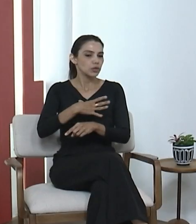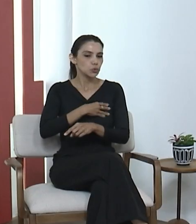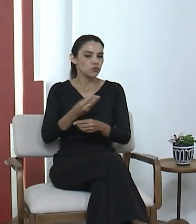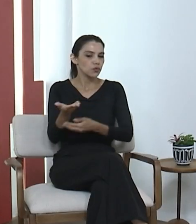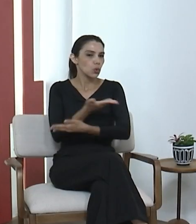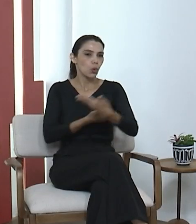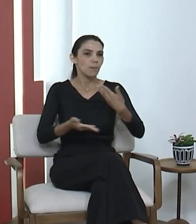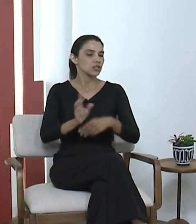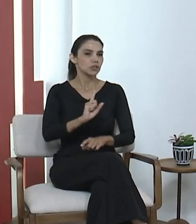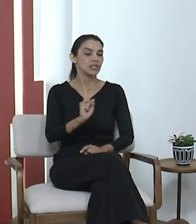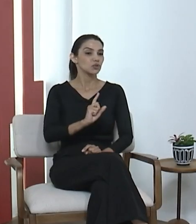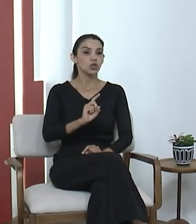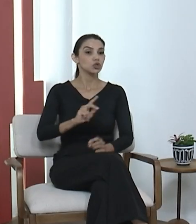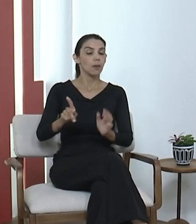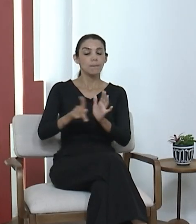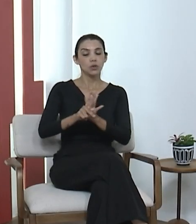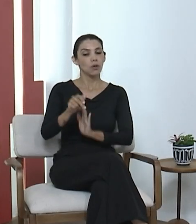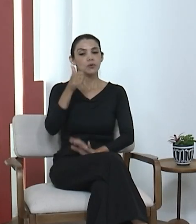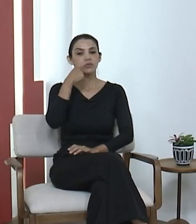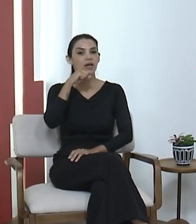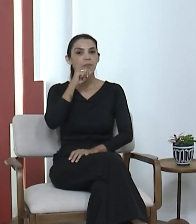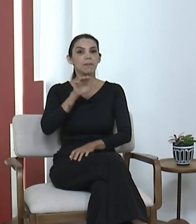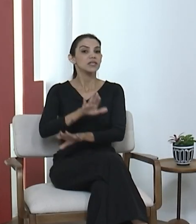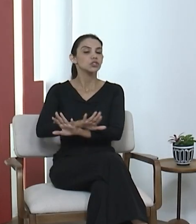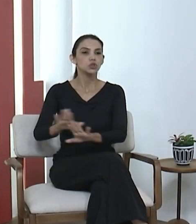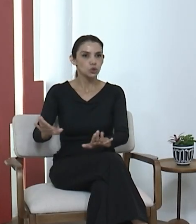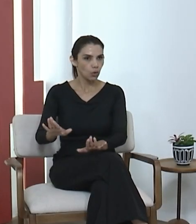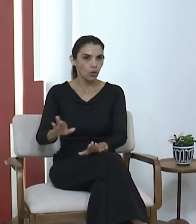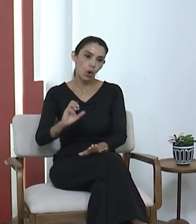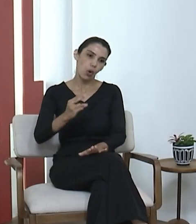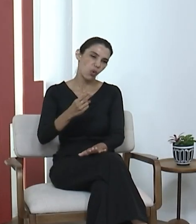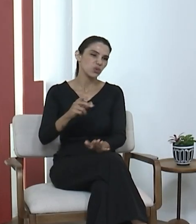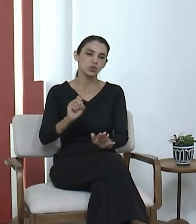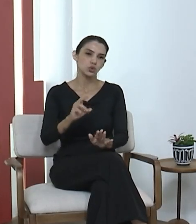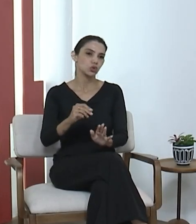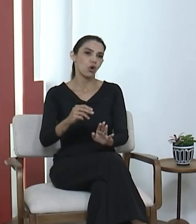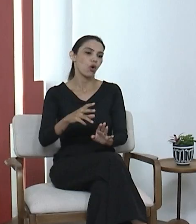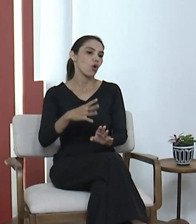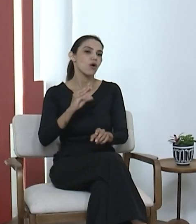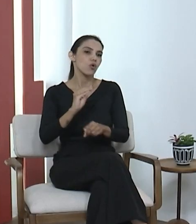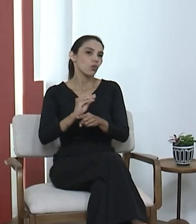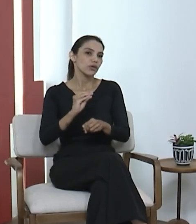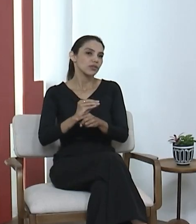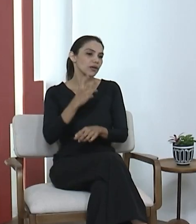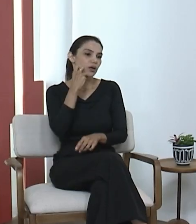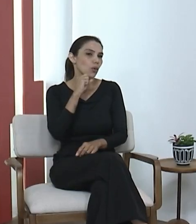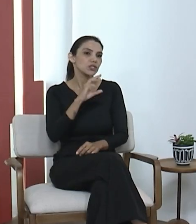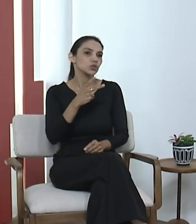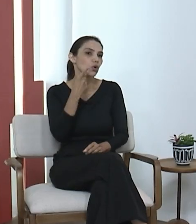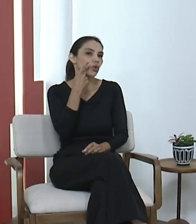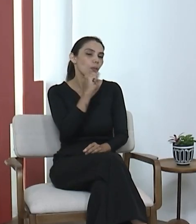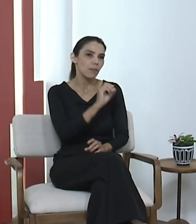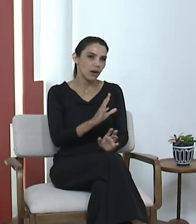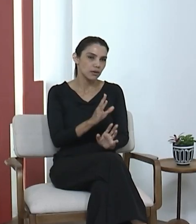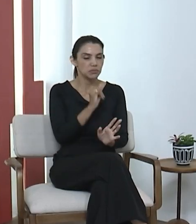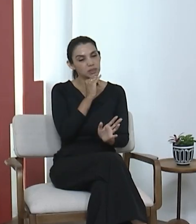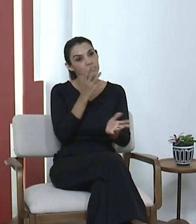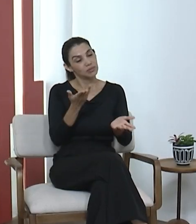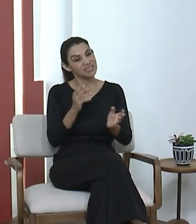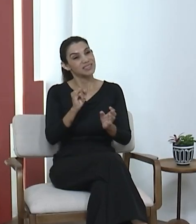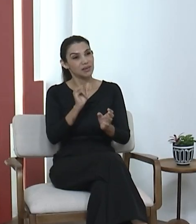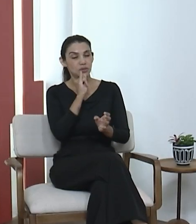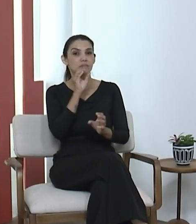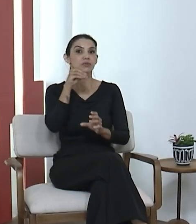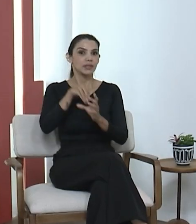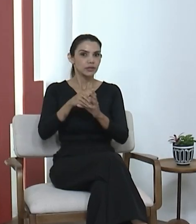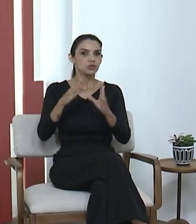pode ser exercido por algum dos pais e em caso de violência doméstica também. Então, se nós temos